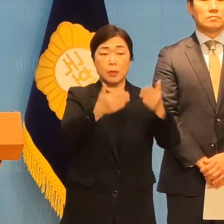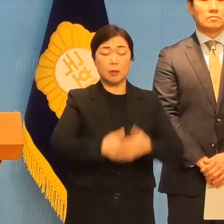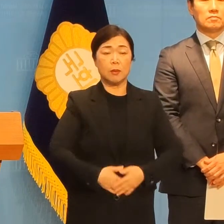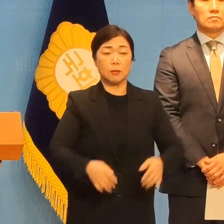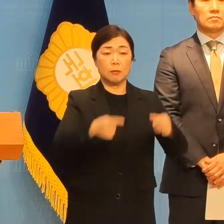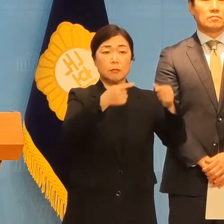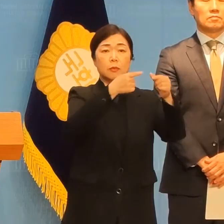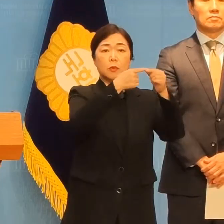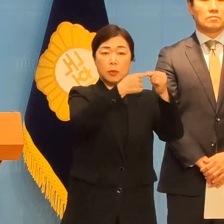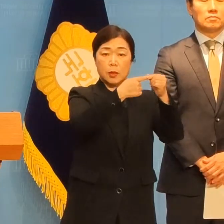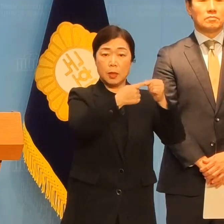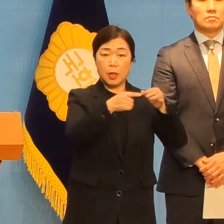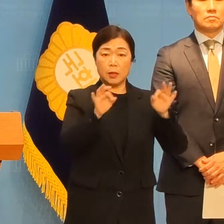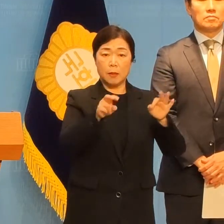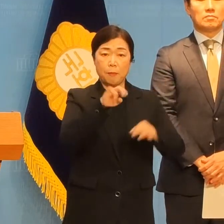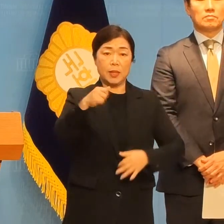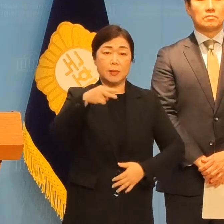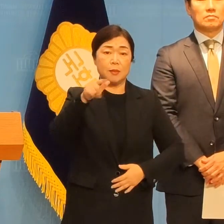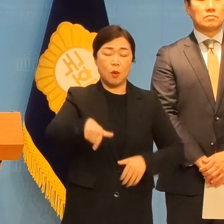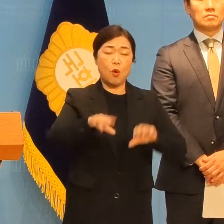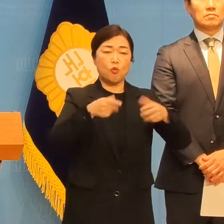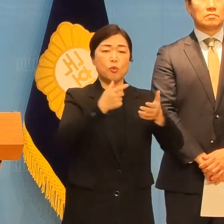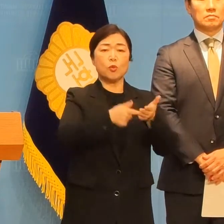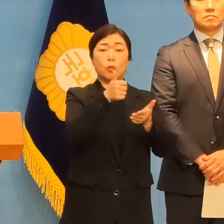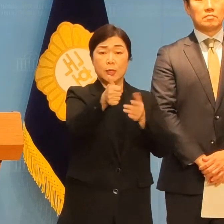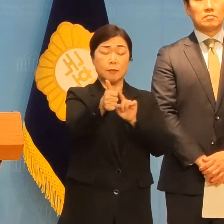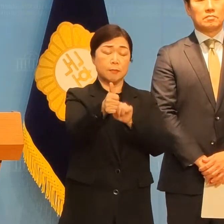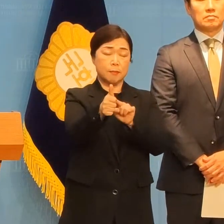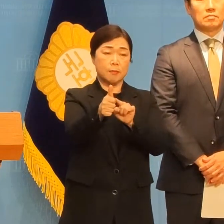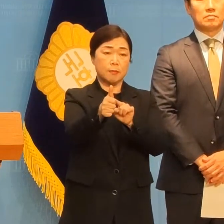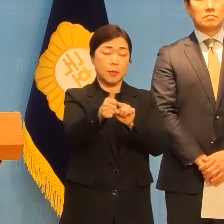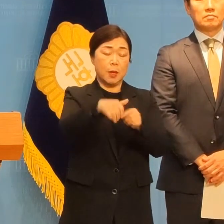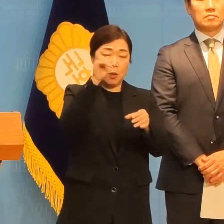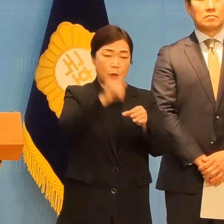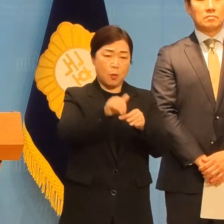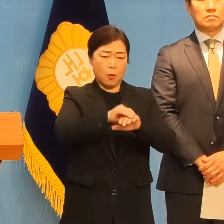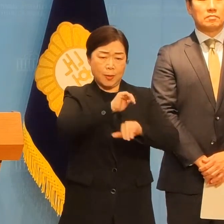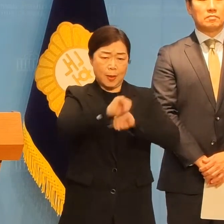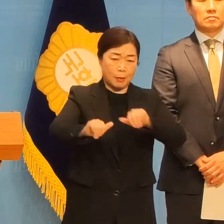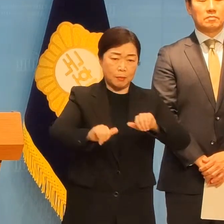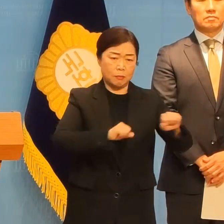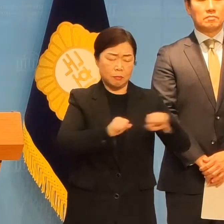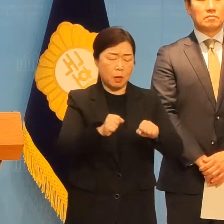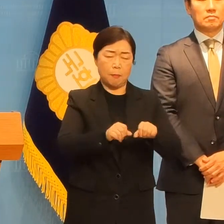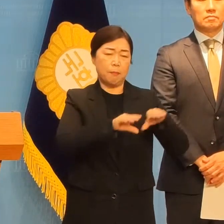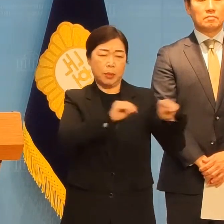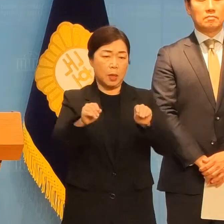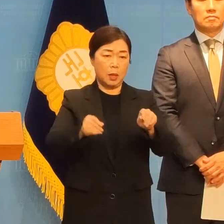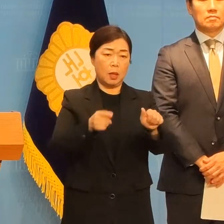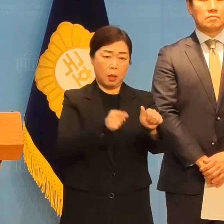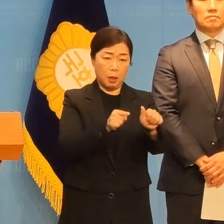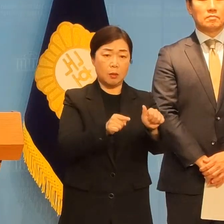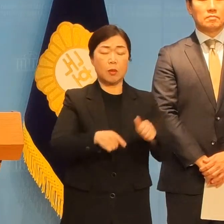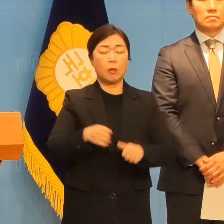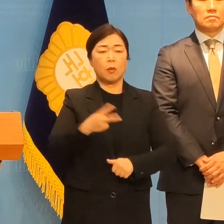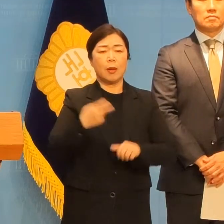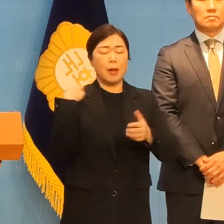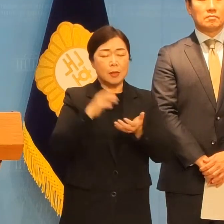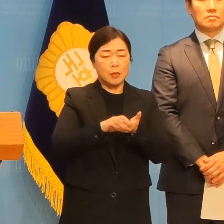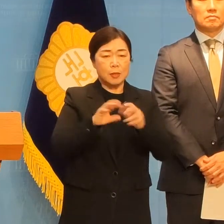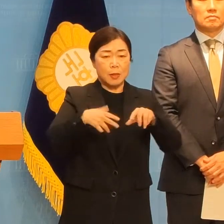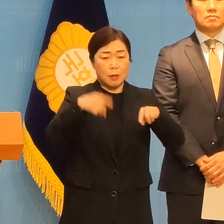첫째, 김민석 국무총리는 선거 개입을 중단하고 민생으로